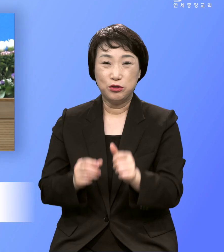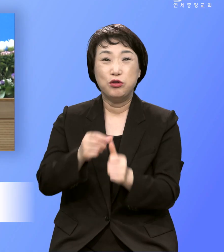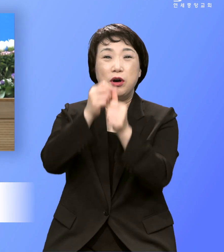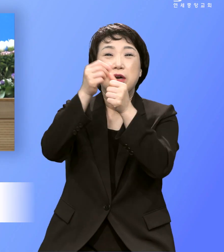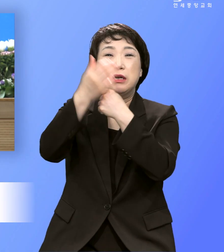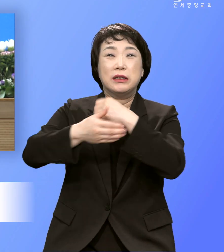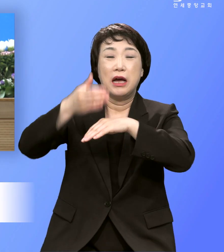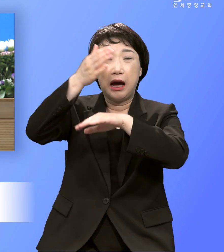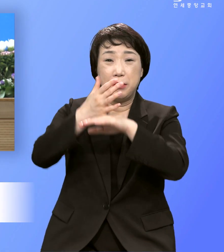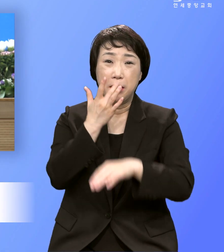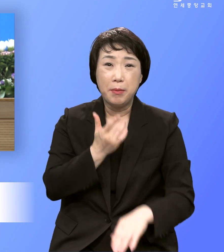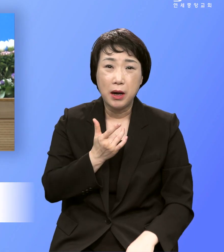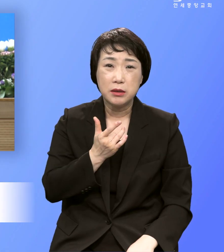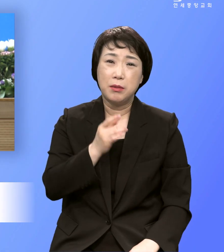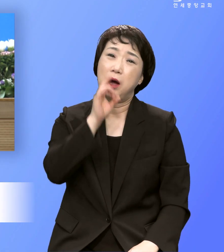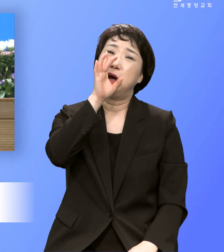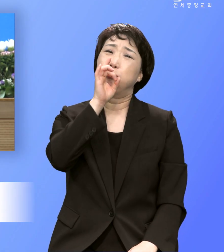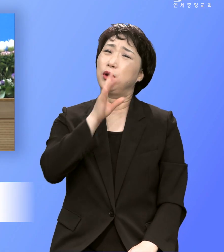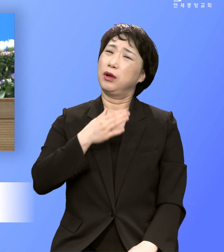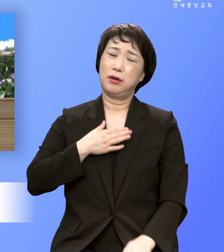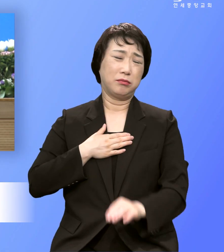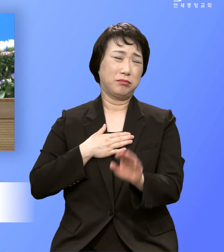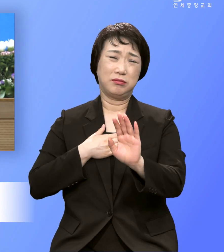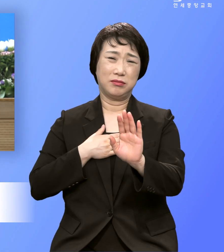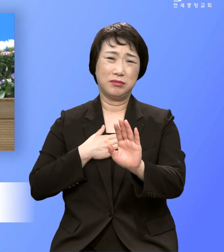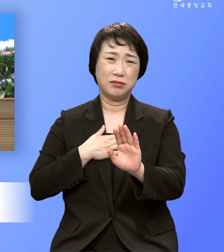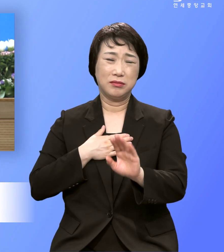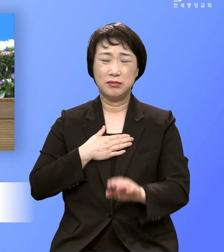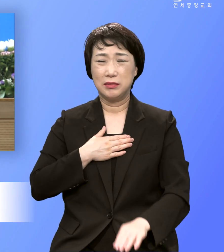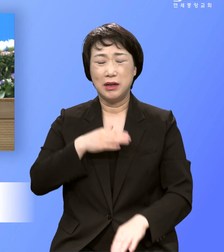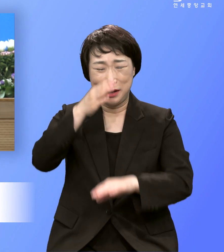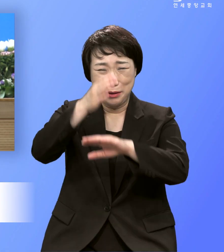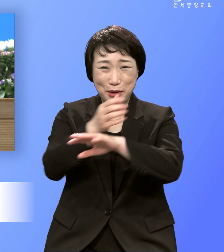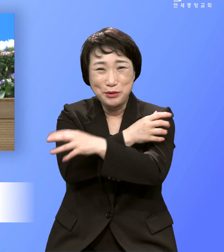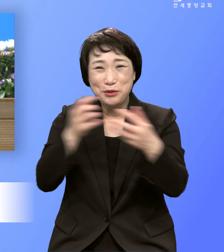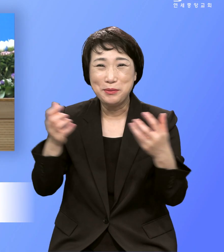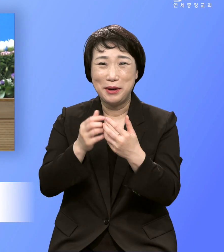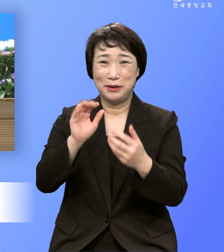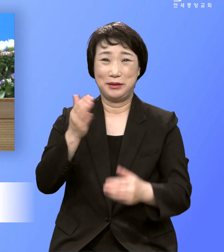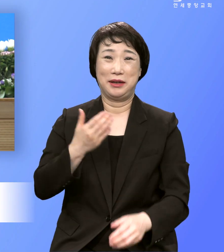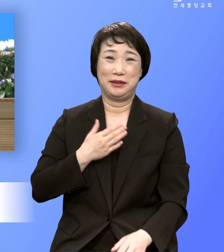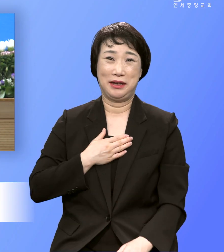은혜 감사가 빠지면 되겠어요. 감사가